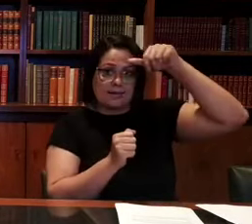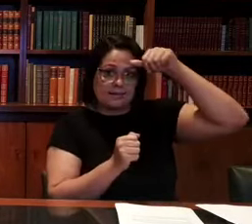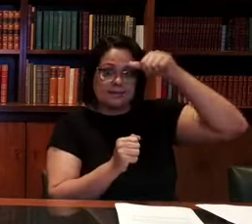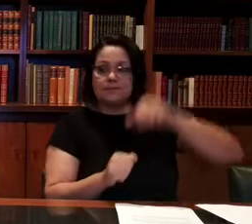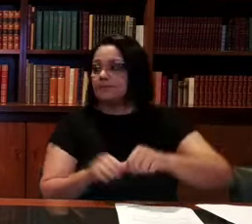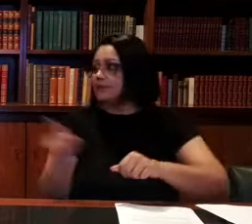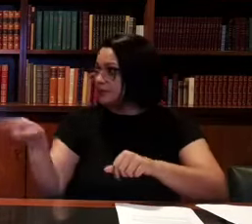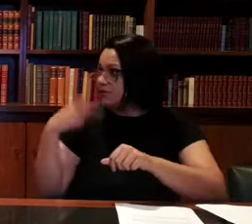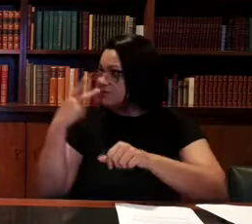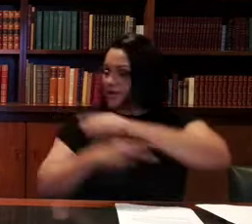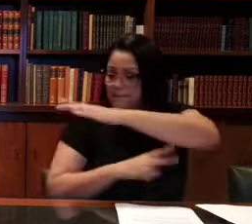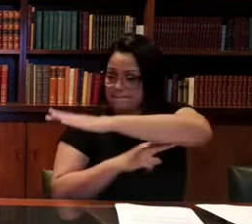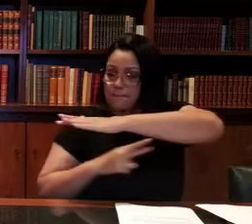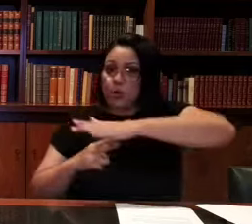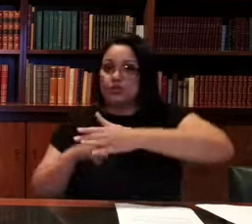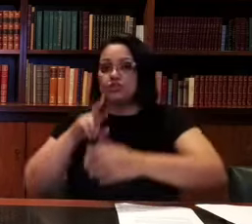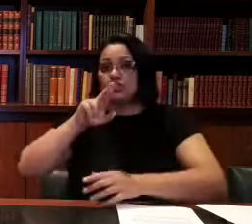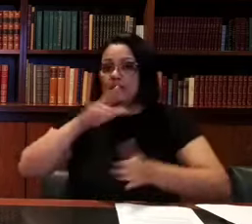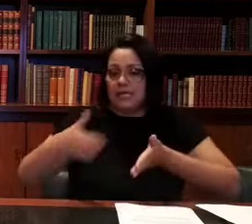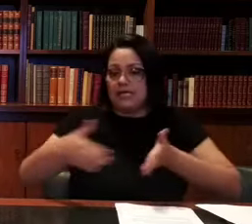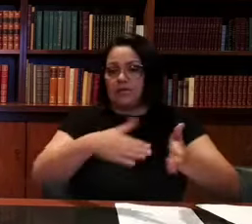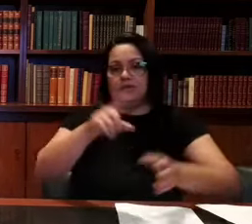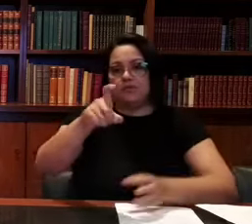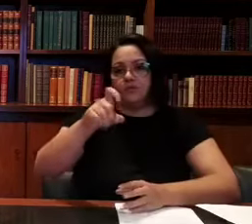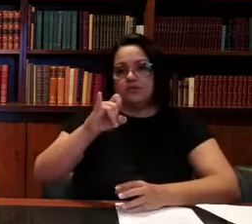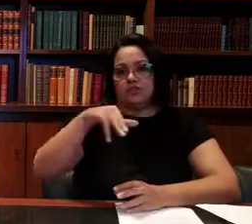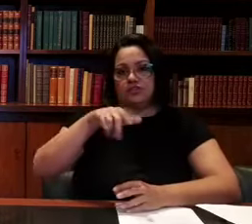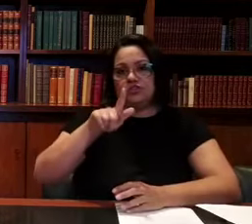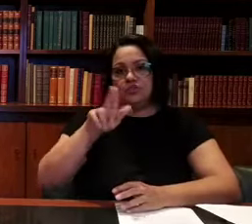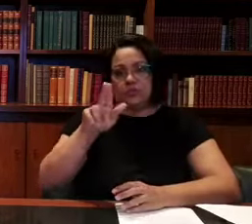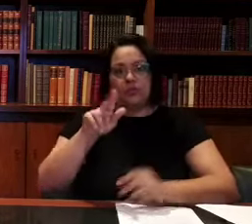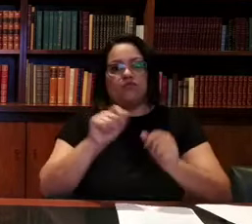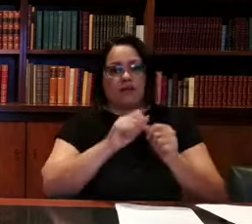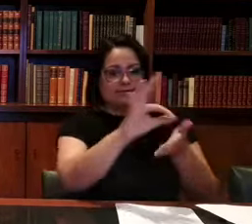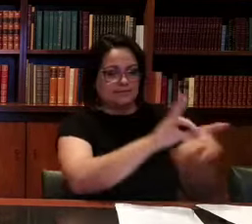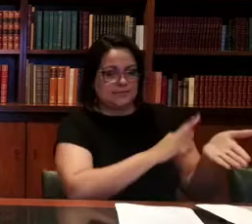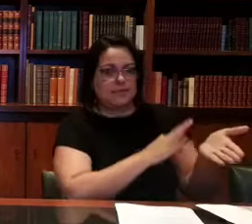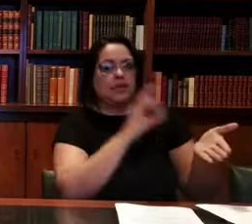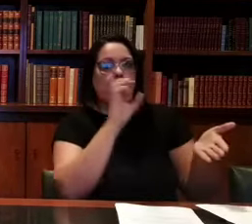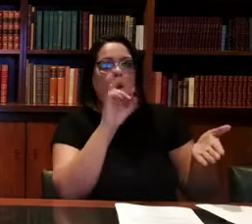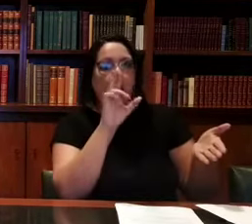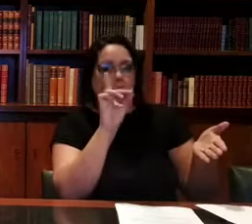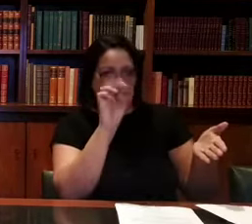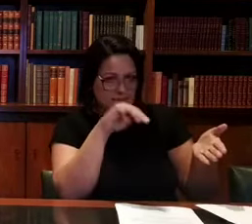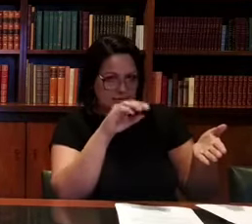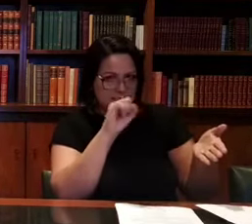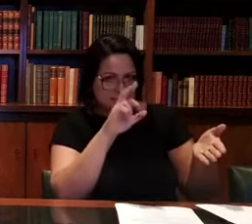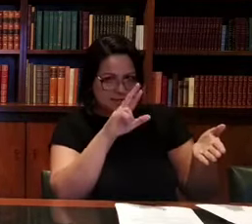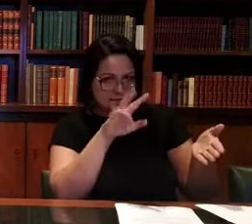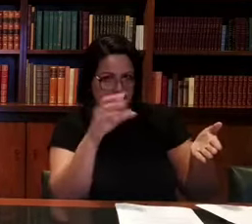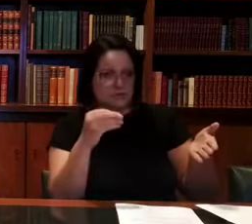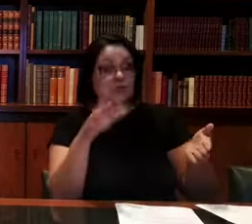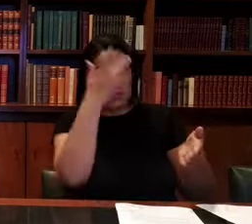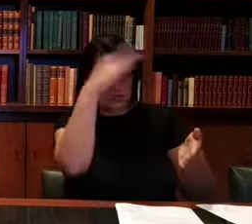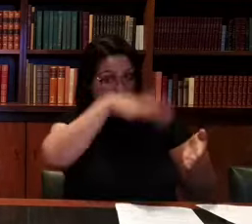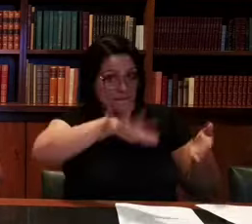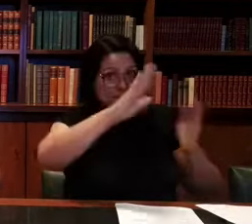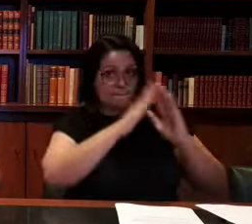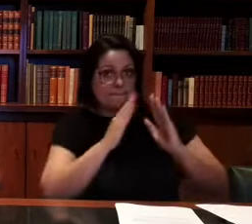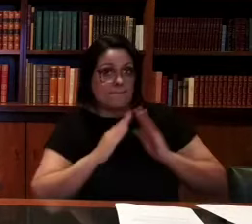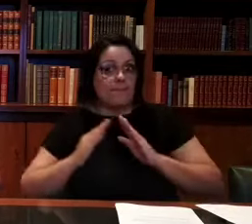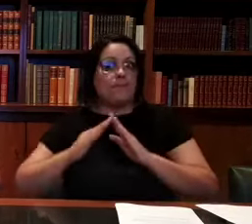porque eu não xingo também é isso xingou a gente vai da ordem de serviço ainda assim aí vamos completar os cabelo liso habitantes das